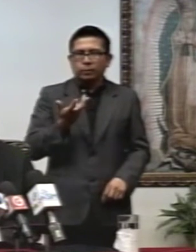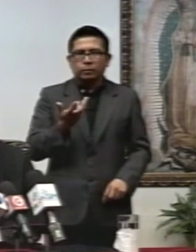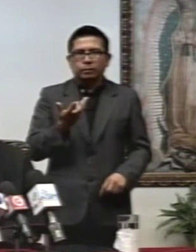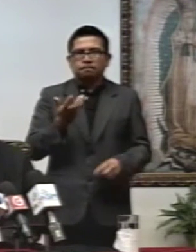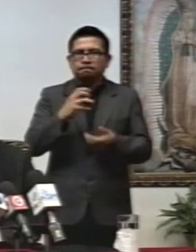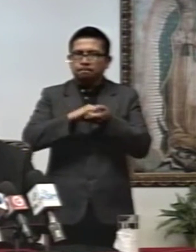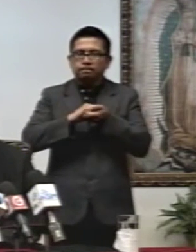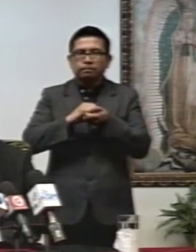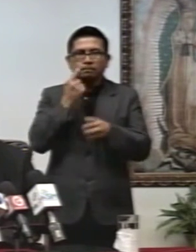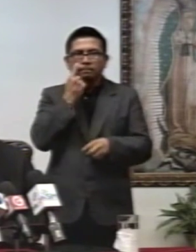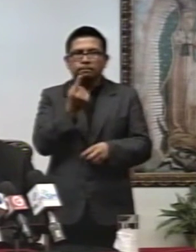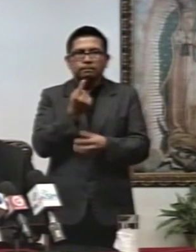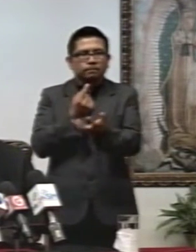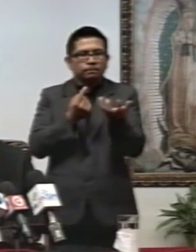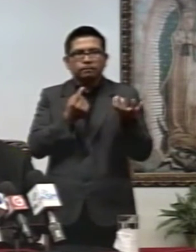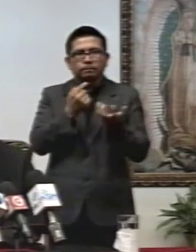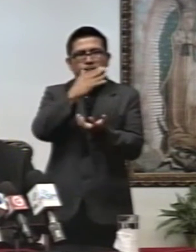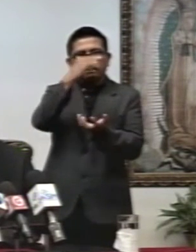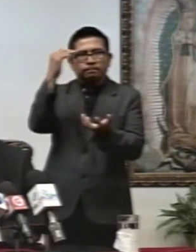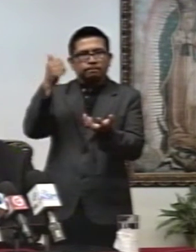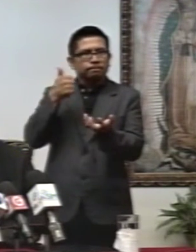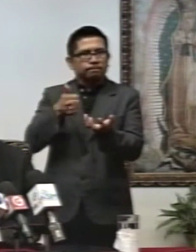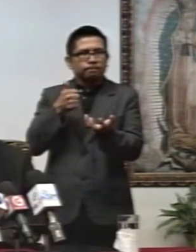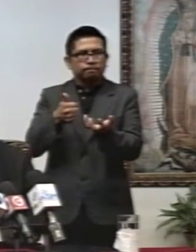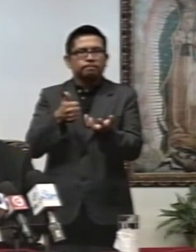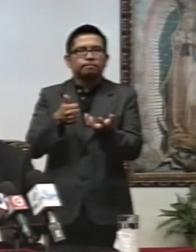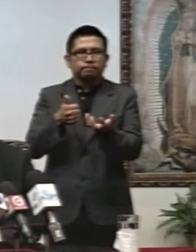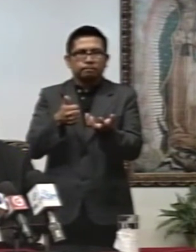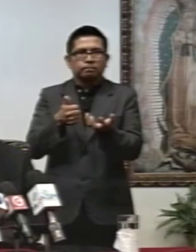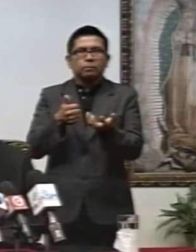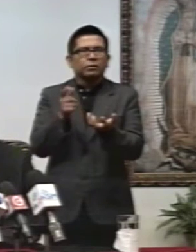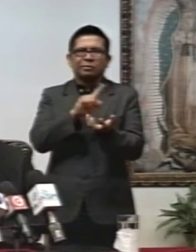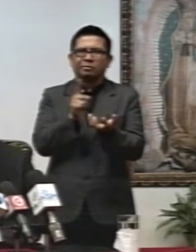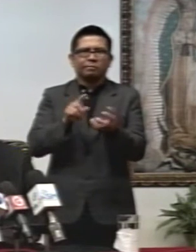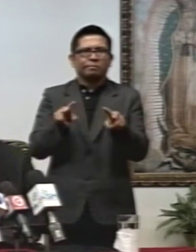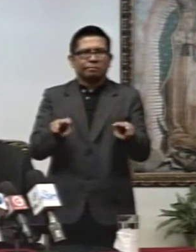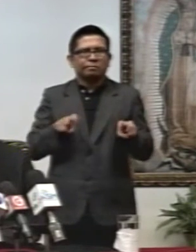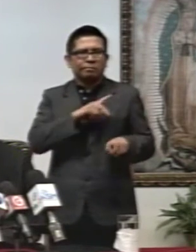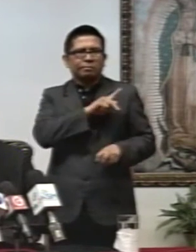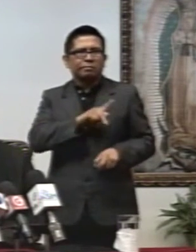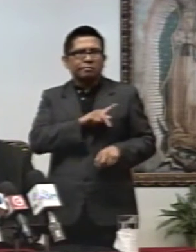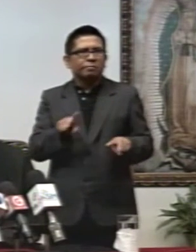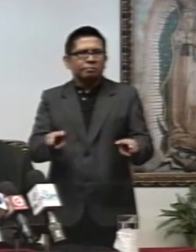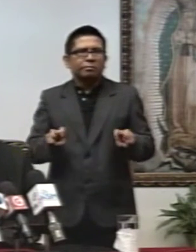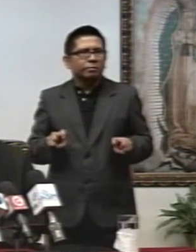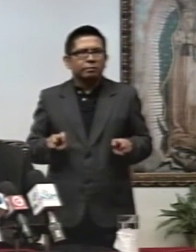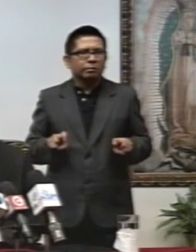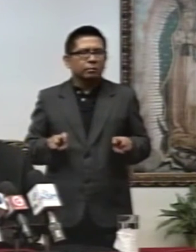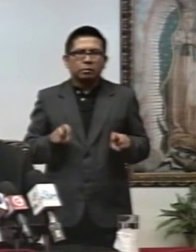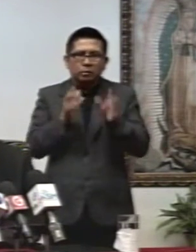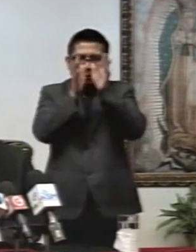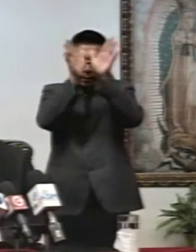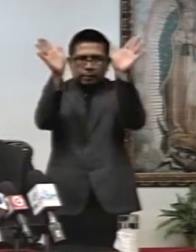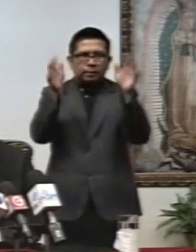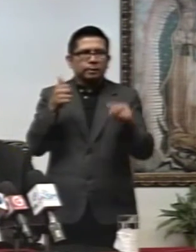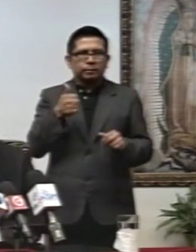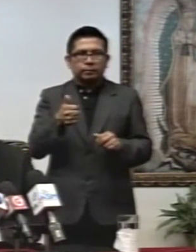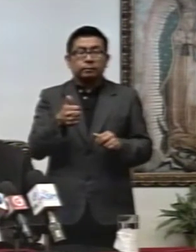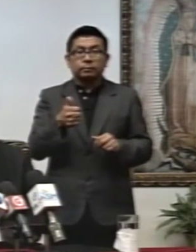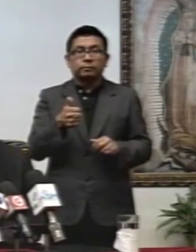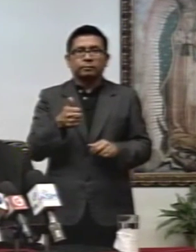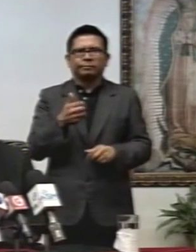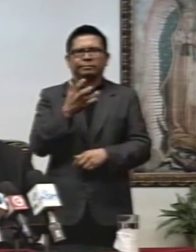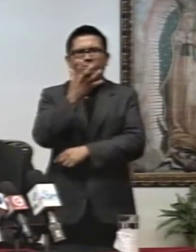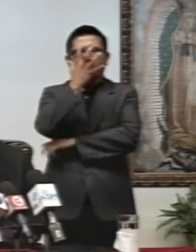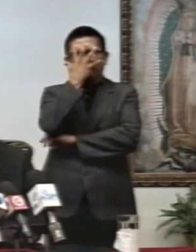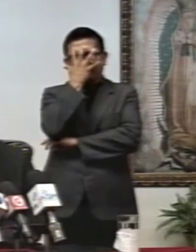y tenemos que ver el bien de la nación, no el bien particular, sino el bien general. Es muy